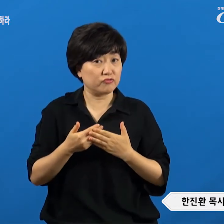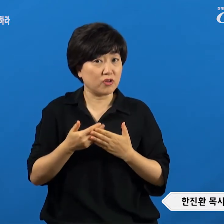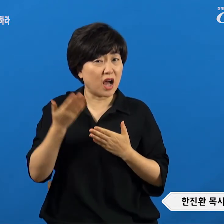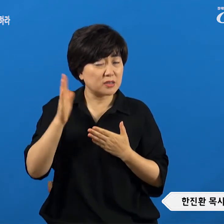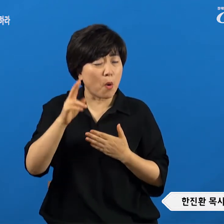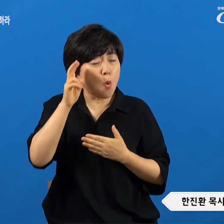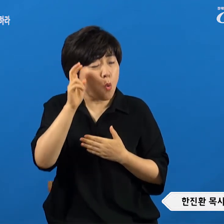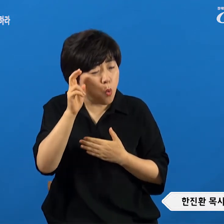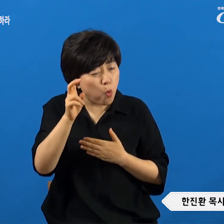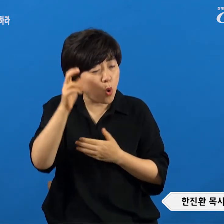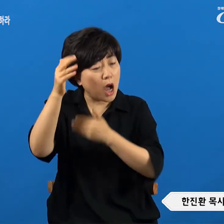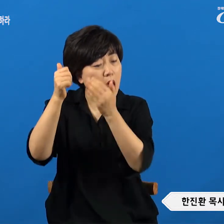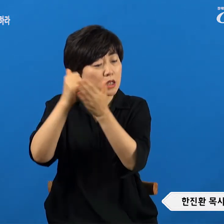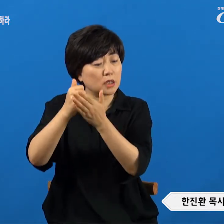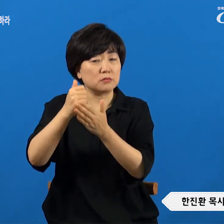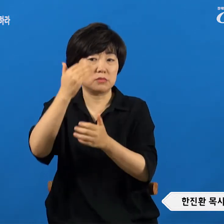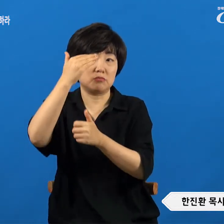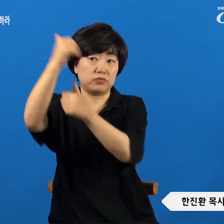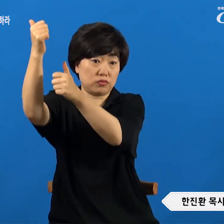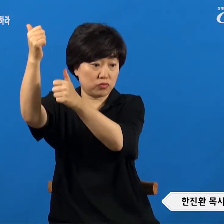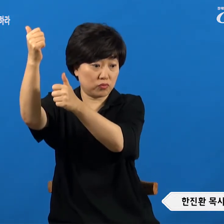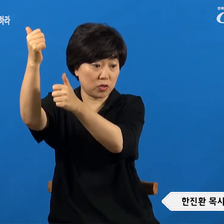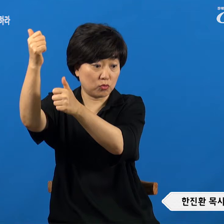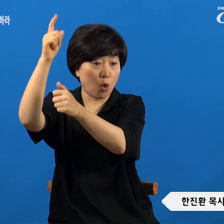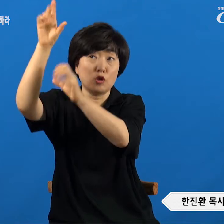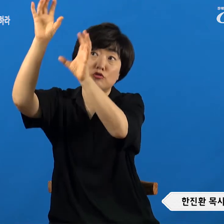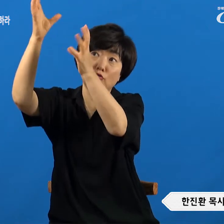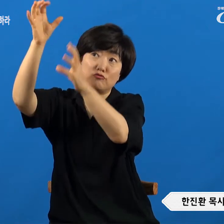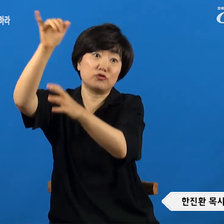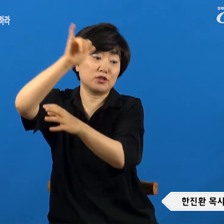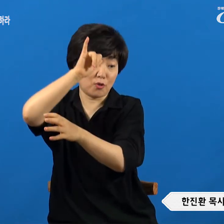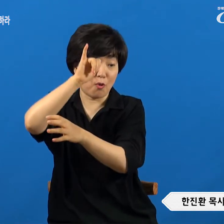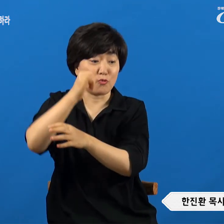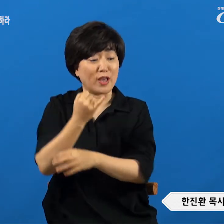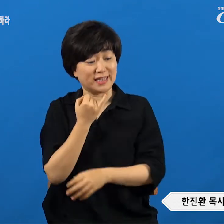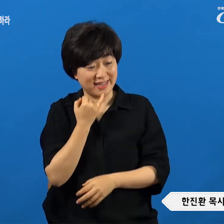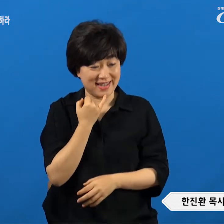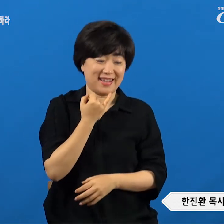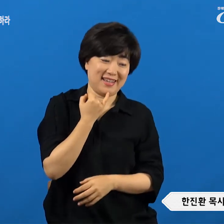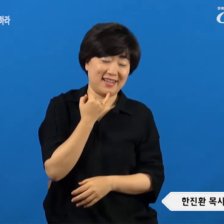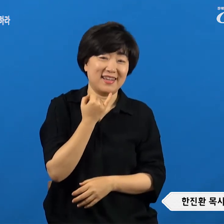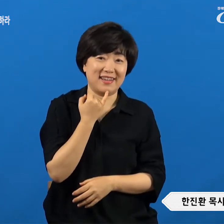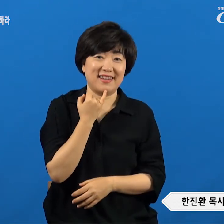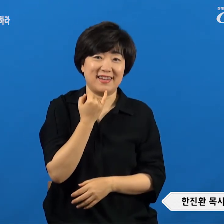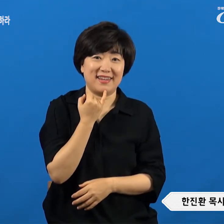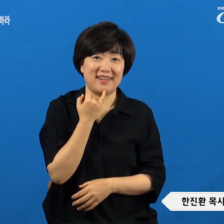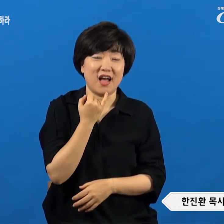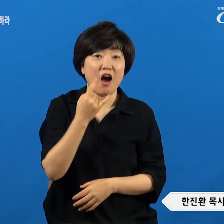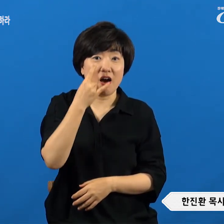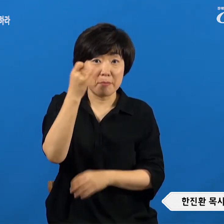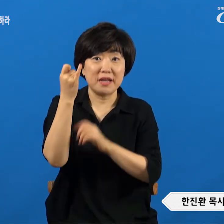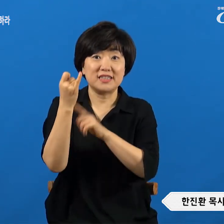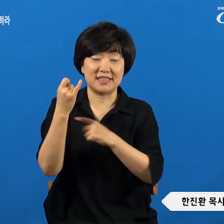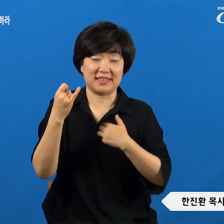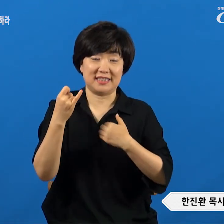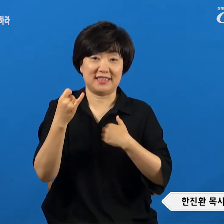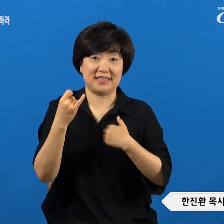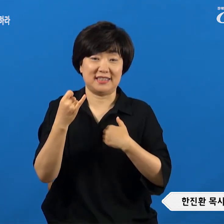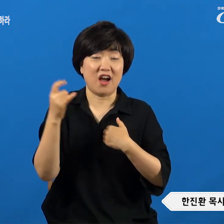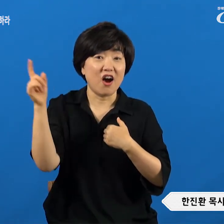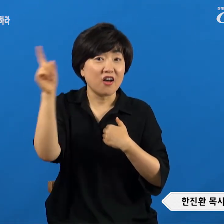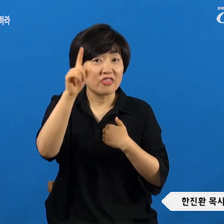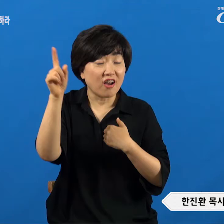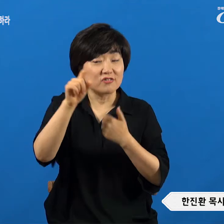그러나 혹 하나님이 불러가시더라도 천국이 있으니까 괜찮아. 엄마는